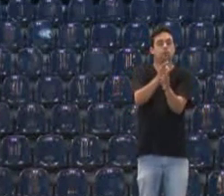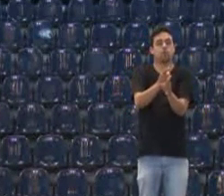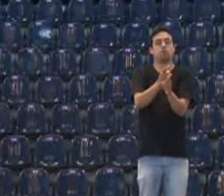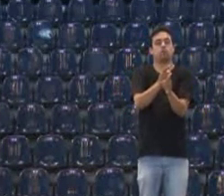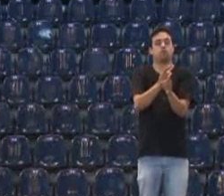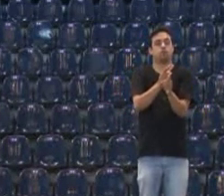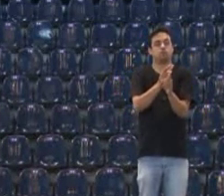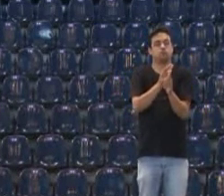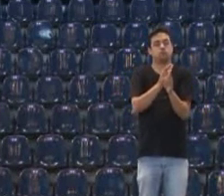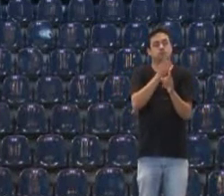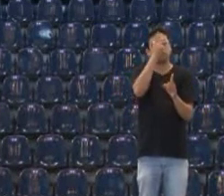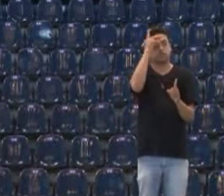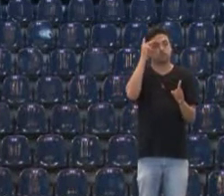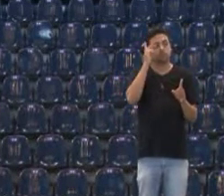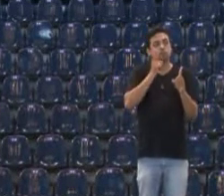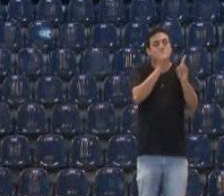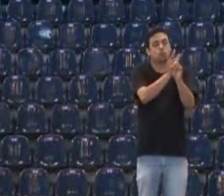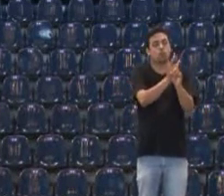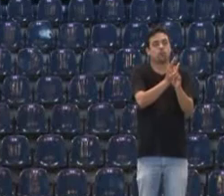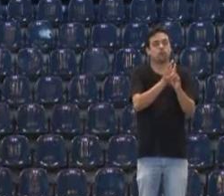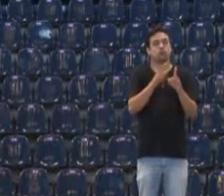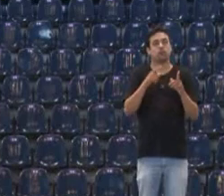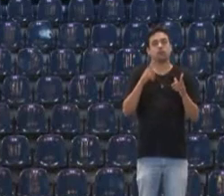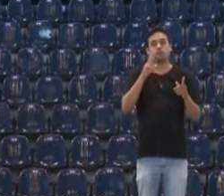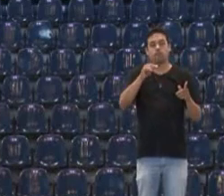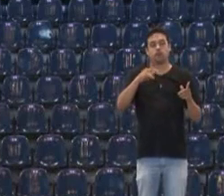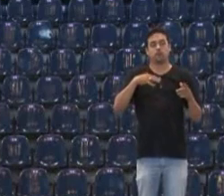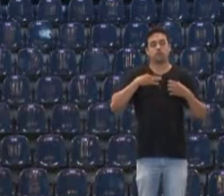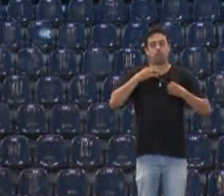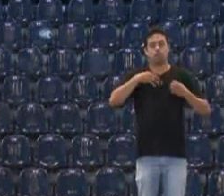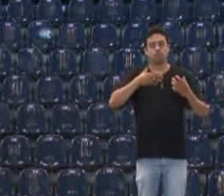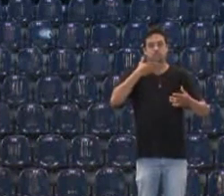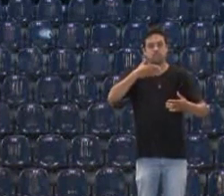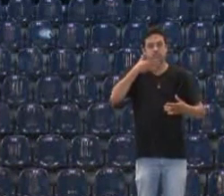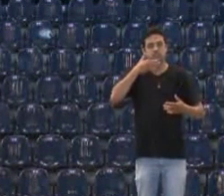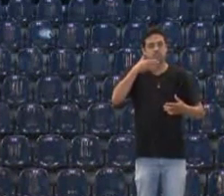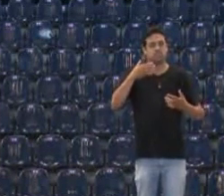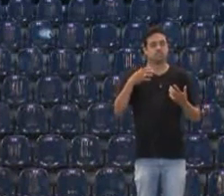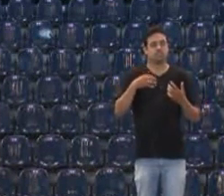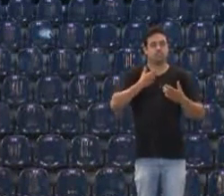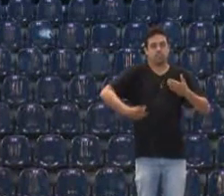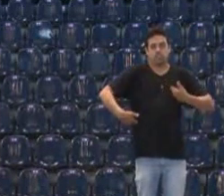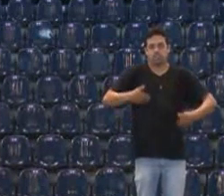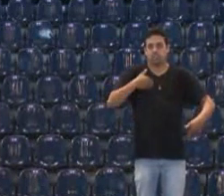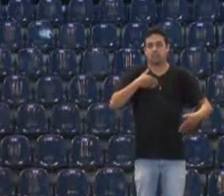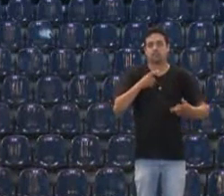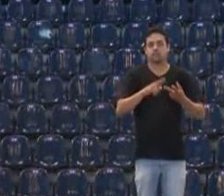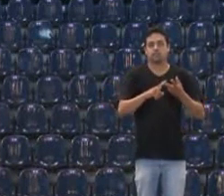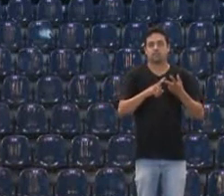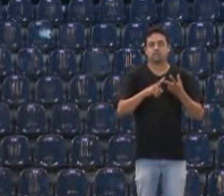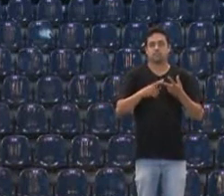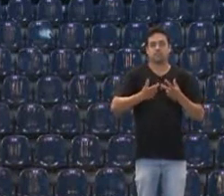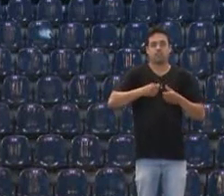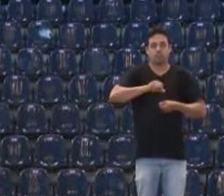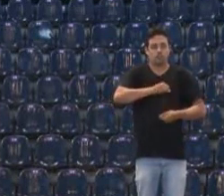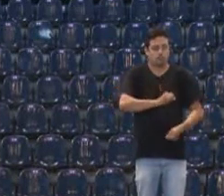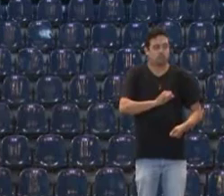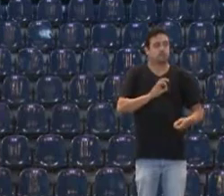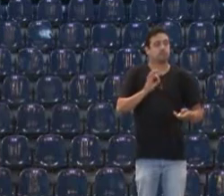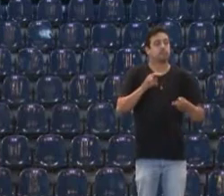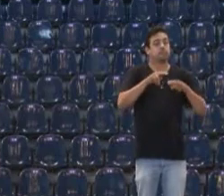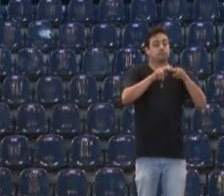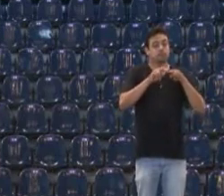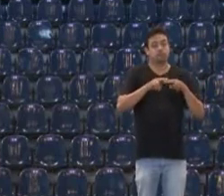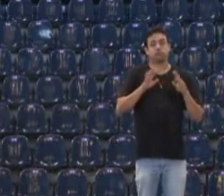com alguém com quem você quer ter esse encontro. Você vai todo amassado, blusa rasgada, nódo na blusa.